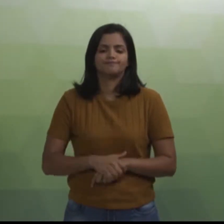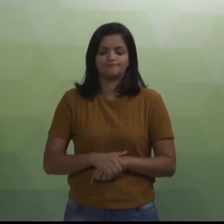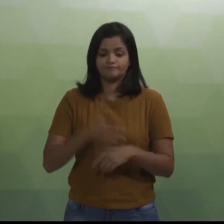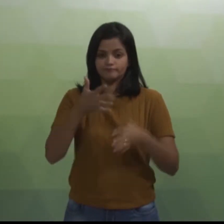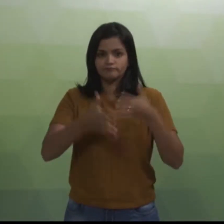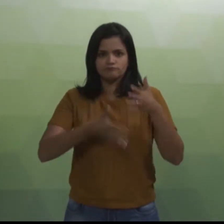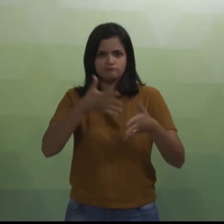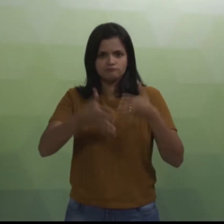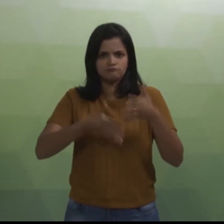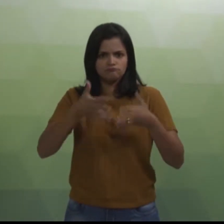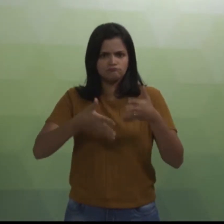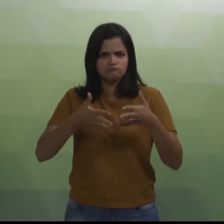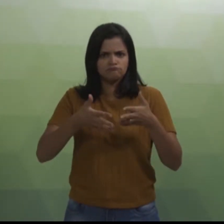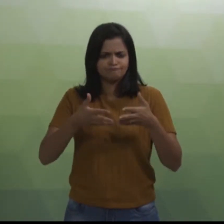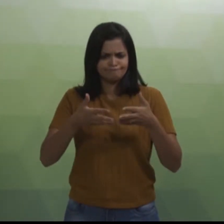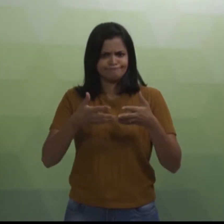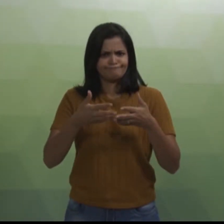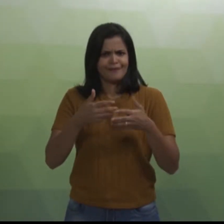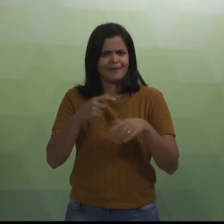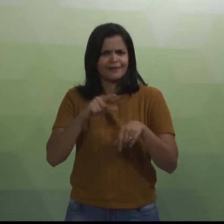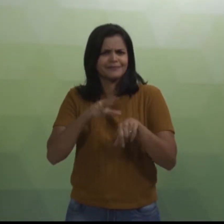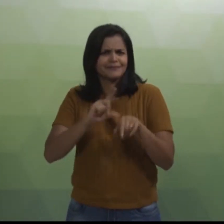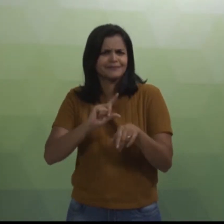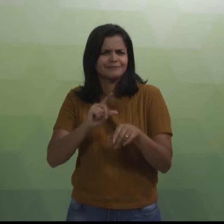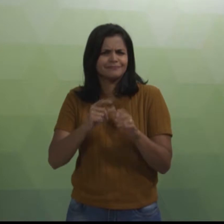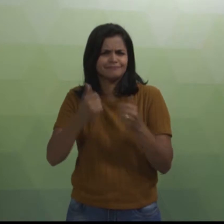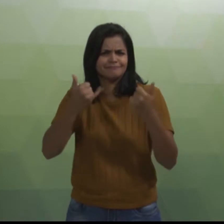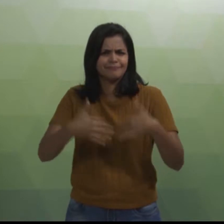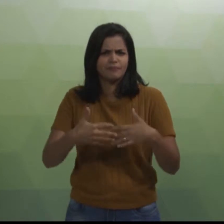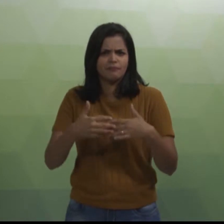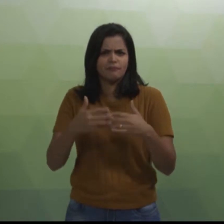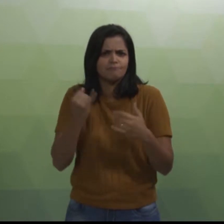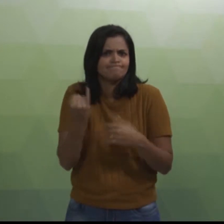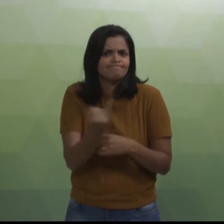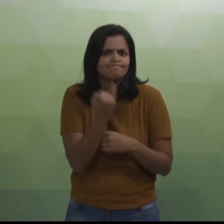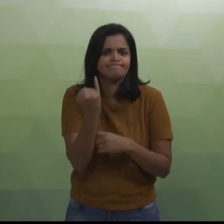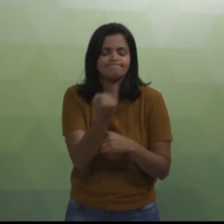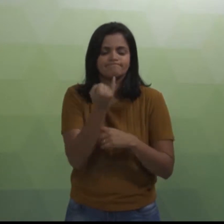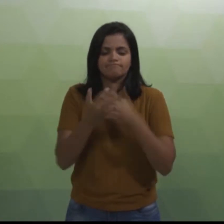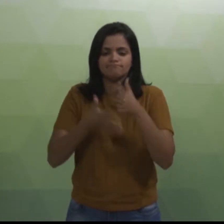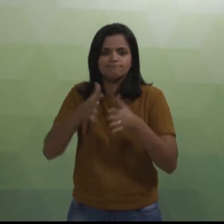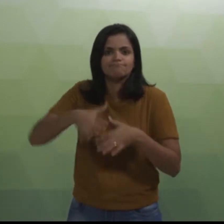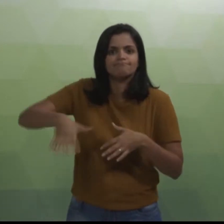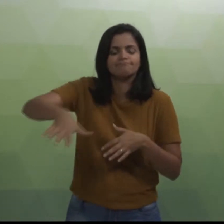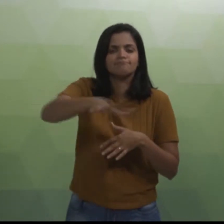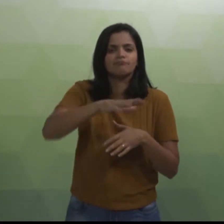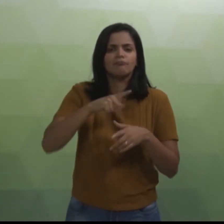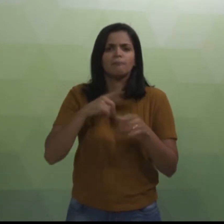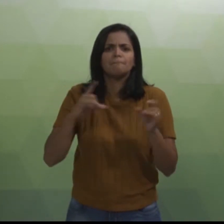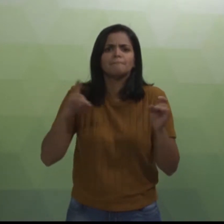Bom, nas línguas de sinais, conforme eu já havia explicado, é muito importante o uso do espaço.